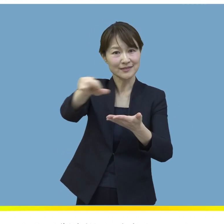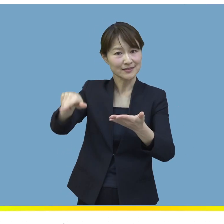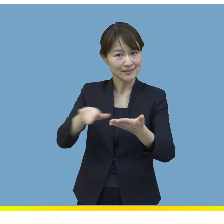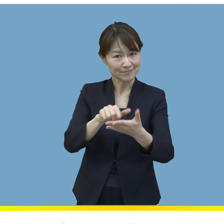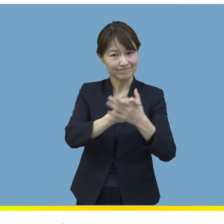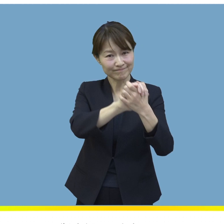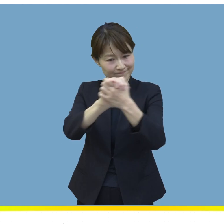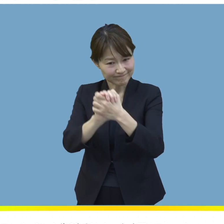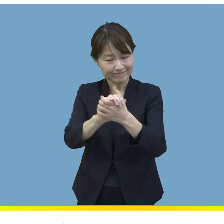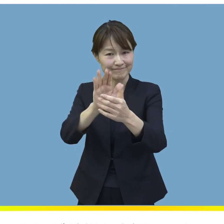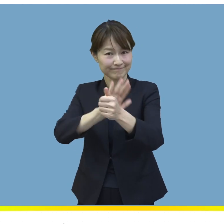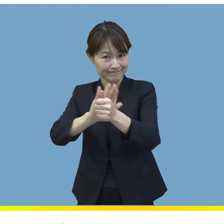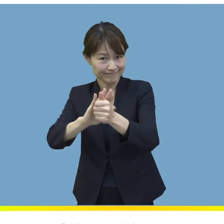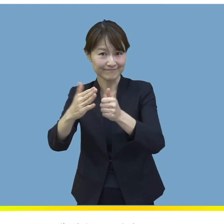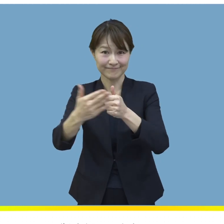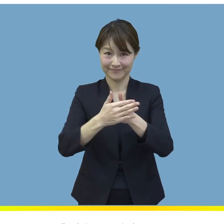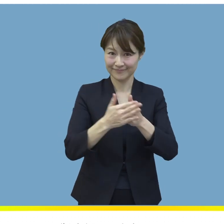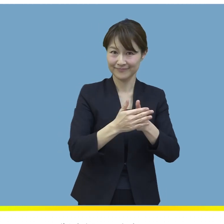こと